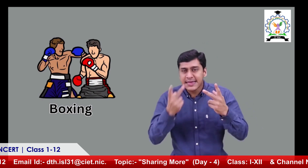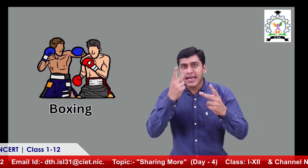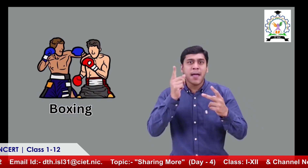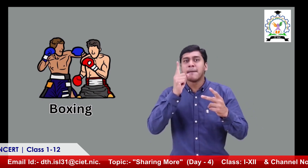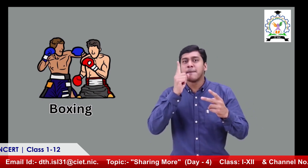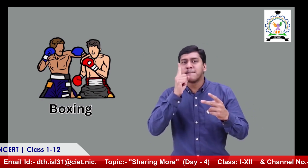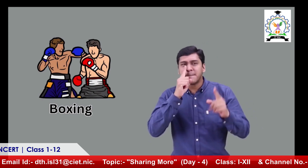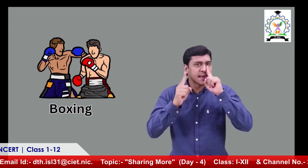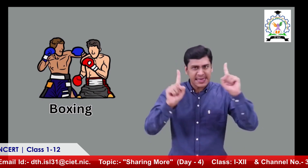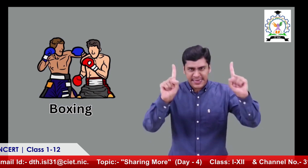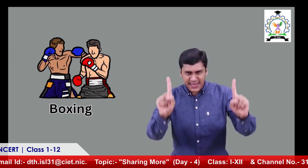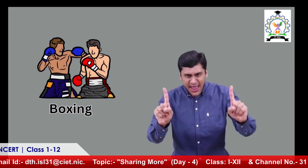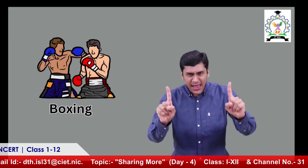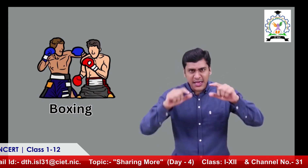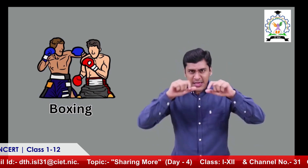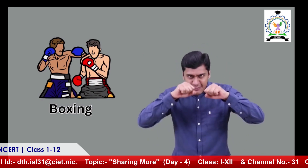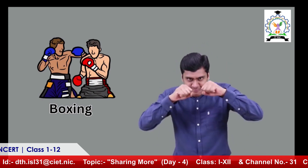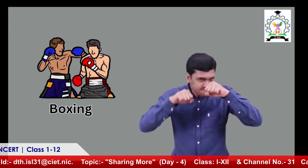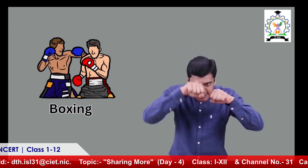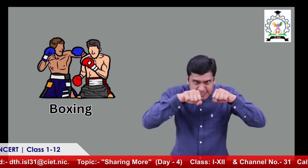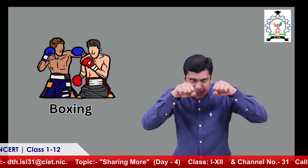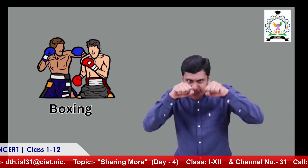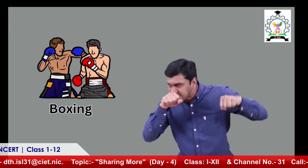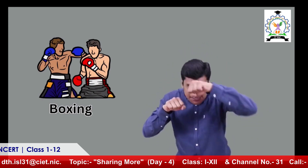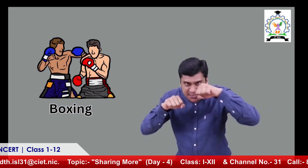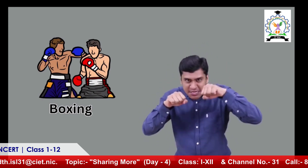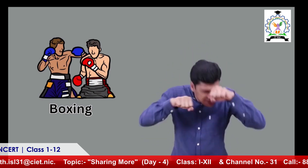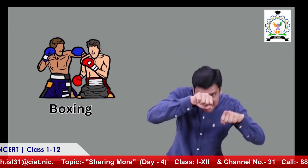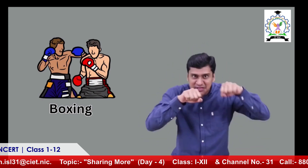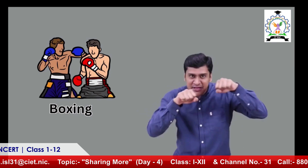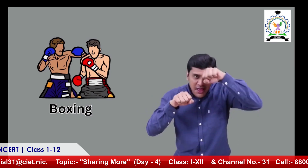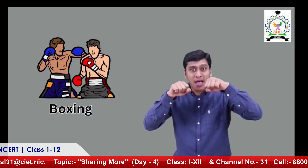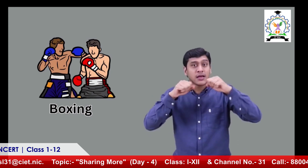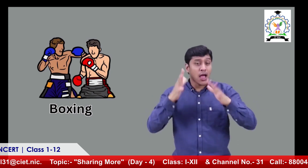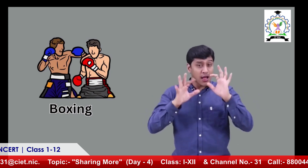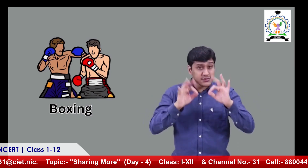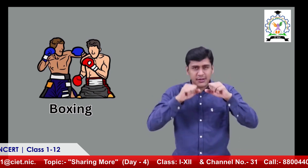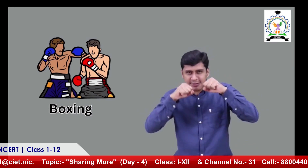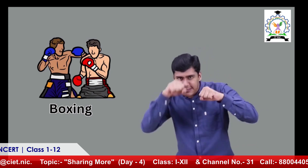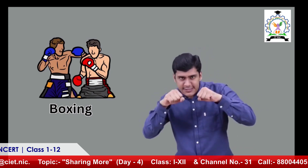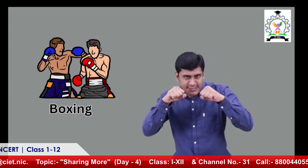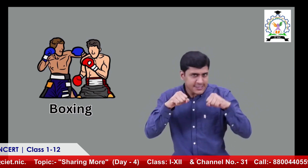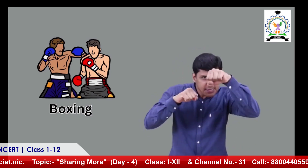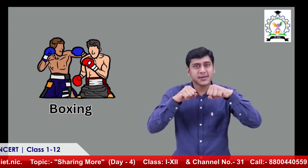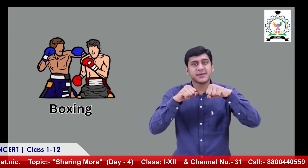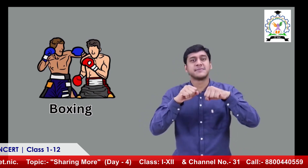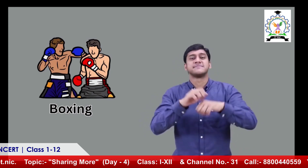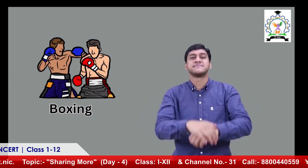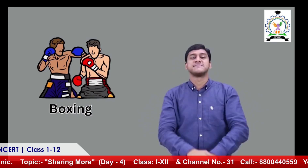बॉक्सिंग आपने बॉक्सिंग करते हुए लोगों को देखा ही होगा, तो जैसे बॉक्सिंग करते हैं तो साइन भी वैसे ही है।